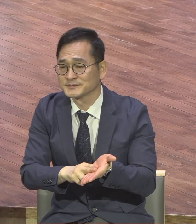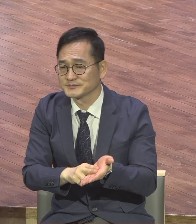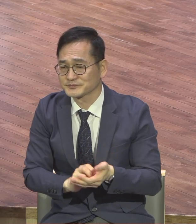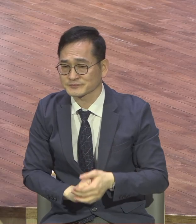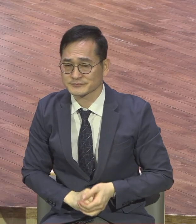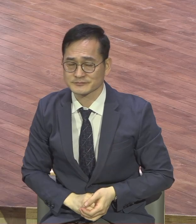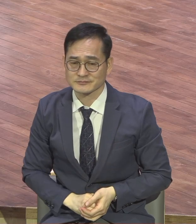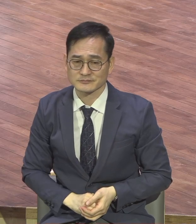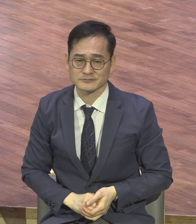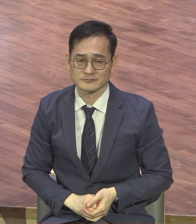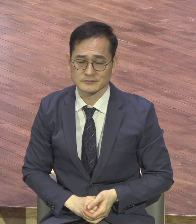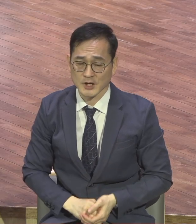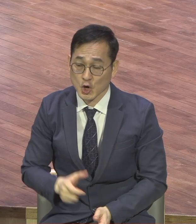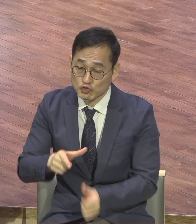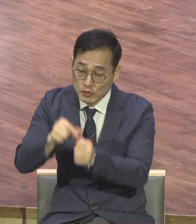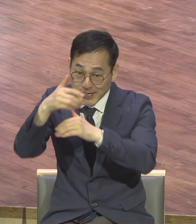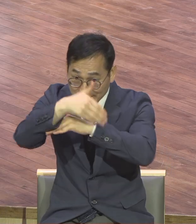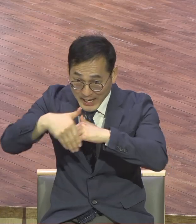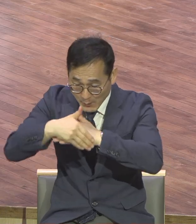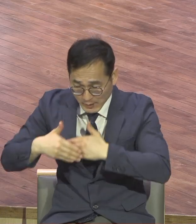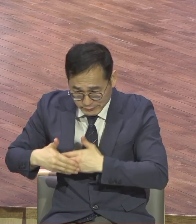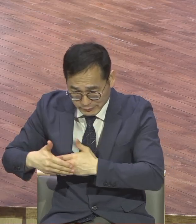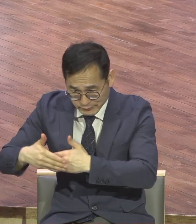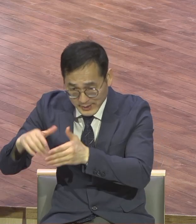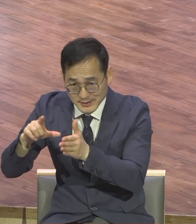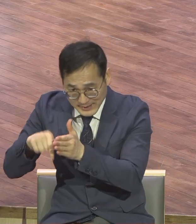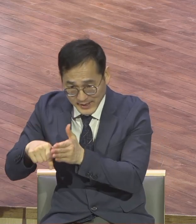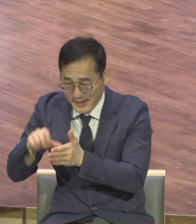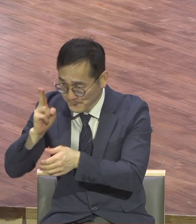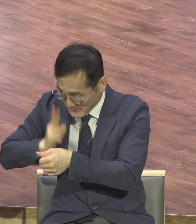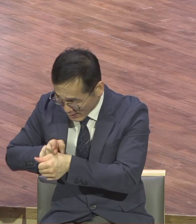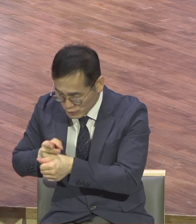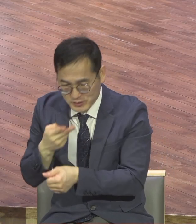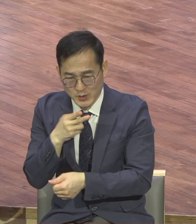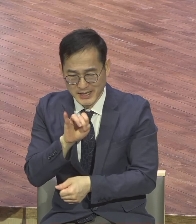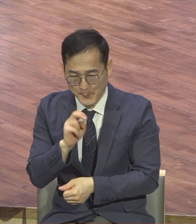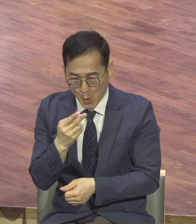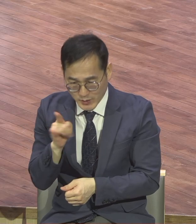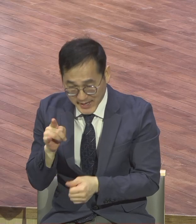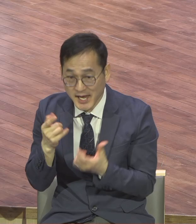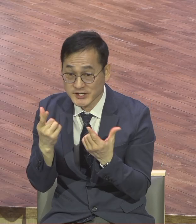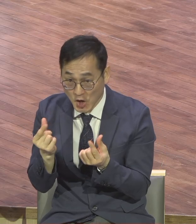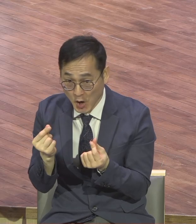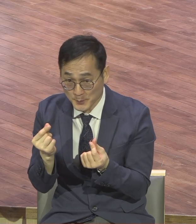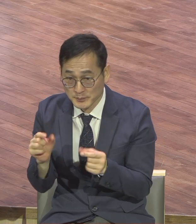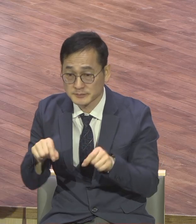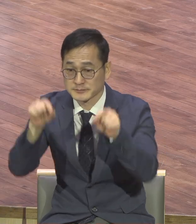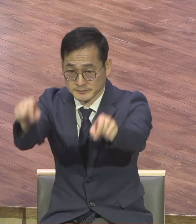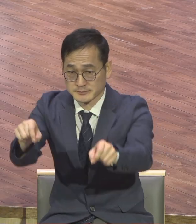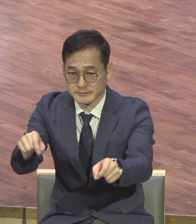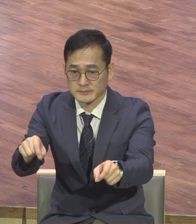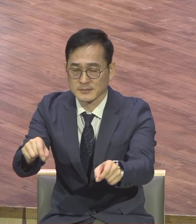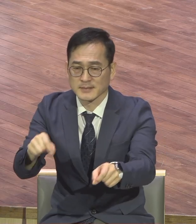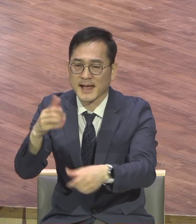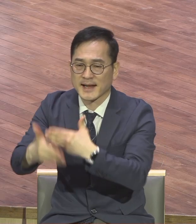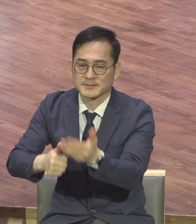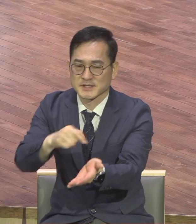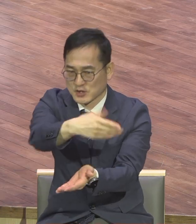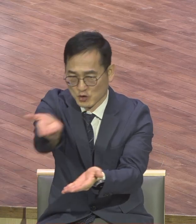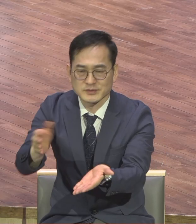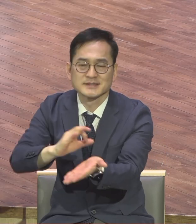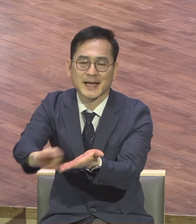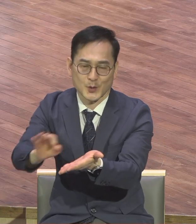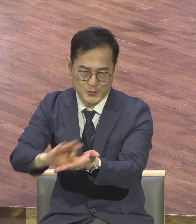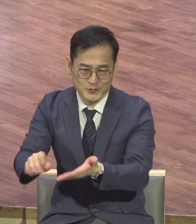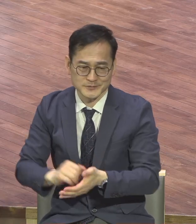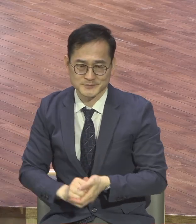스케줄을 완성하시는데 이렇게 바울처럼 디모데처럼 우리를 사용하고 계시는 사실을 믿으시 바랍니다. 하나님께서